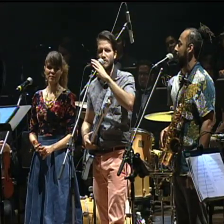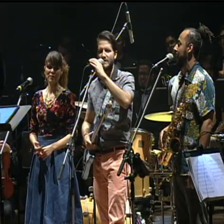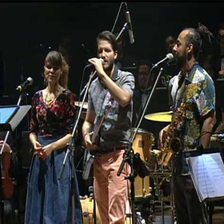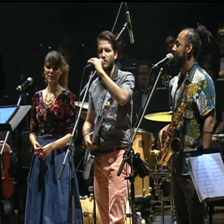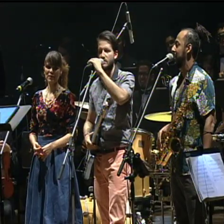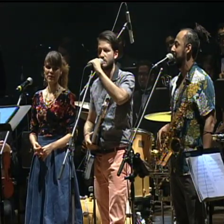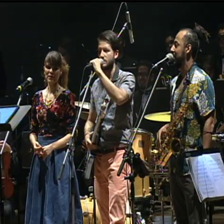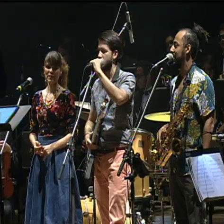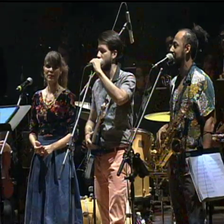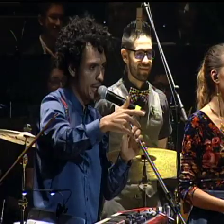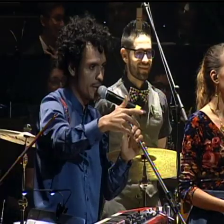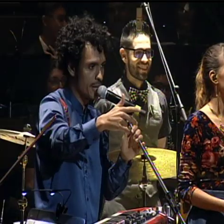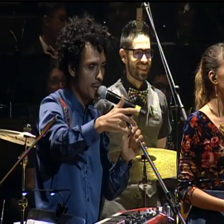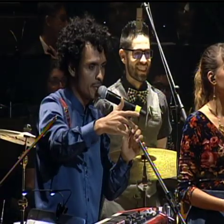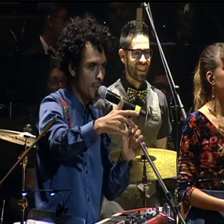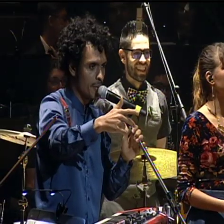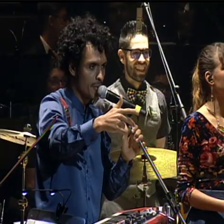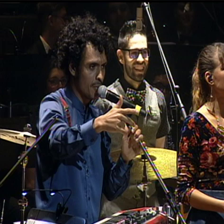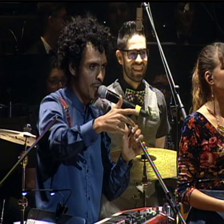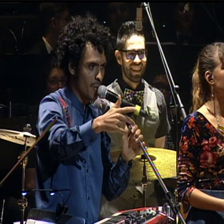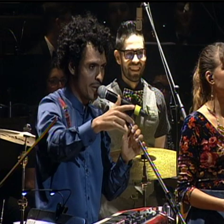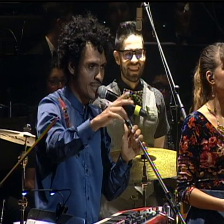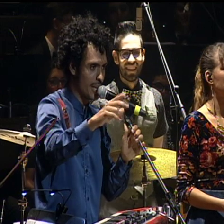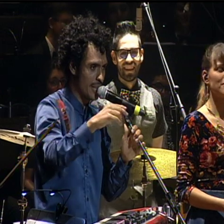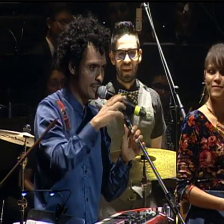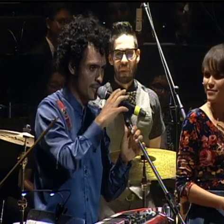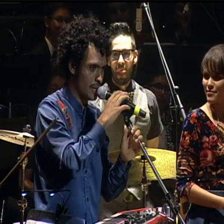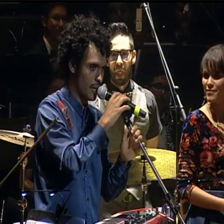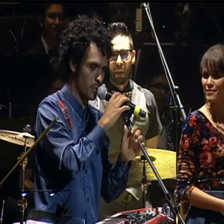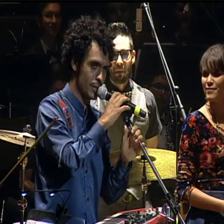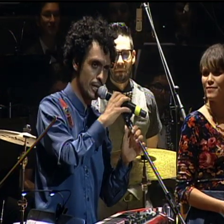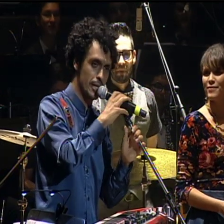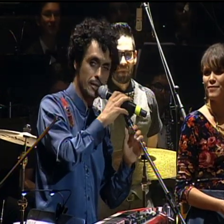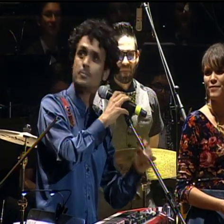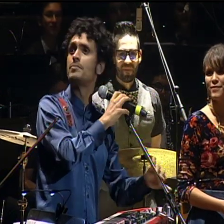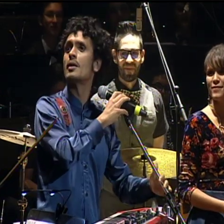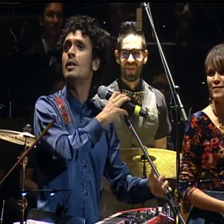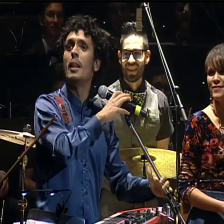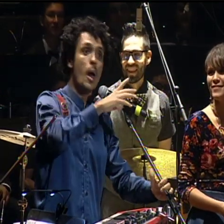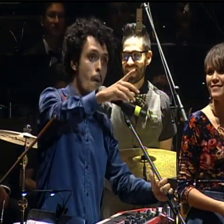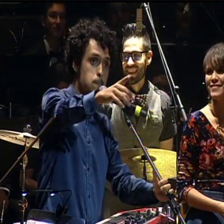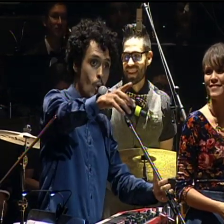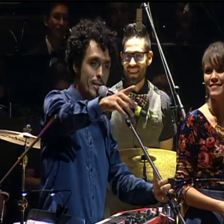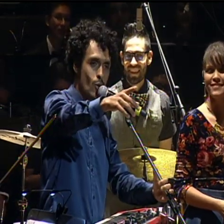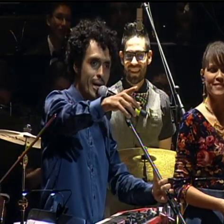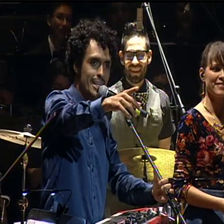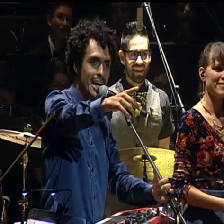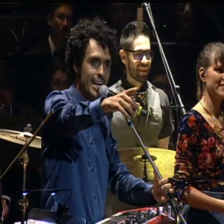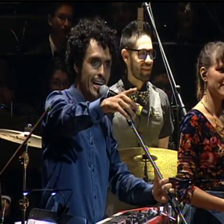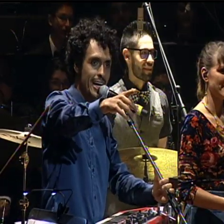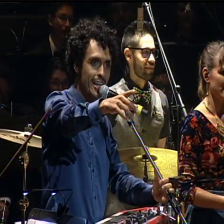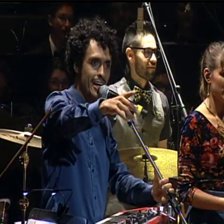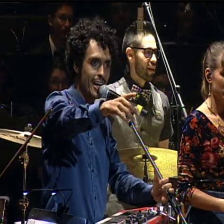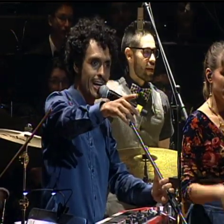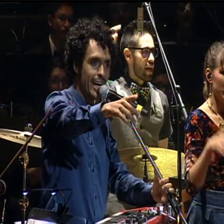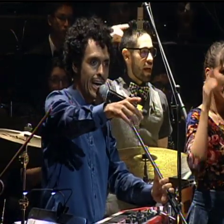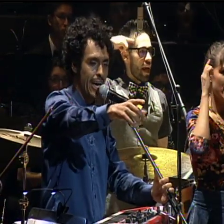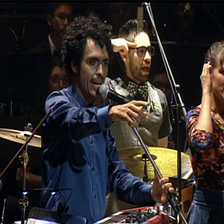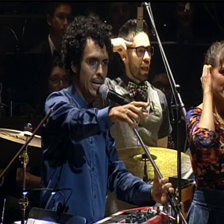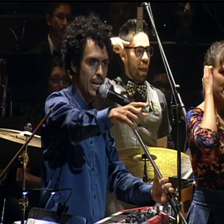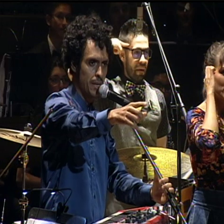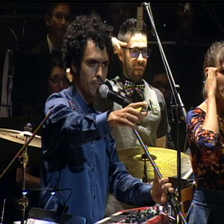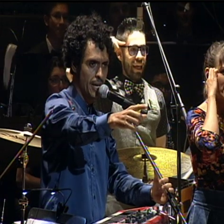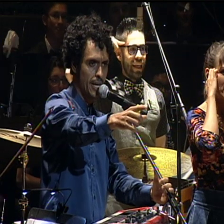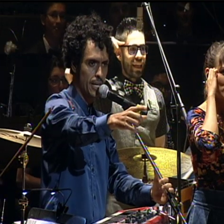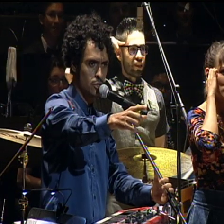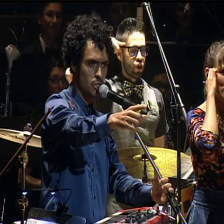calor, pero no es en la costa. En el Caribe. Bueno, parece que nadie sabe dónde queda Puerto Candelaria. Puerto Candelaria queda